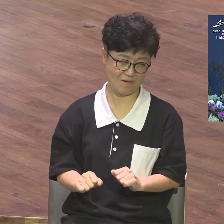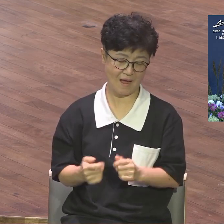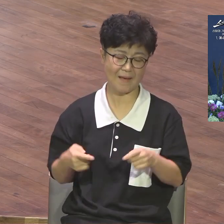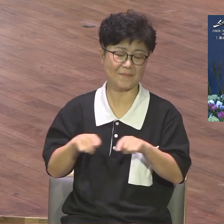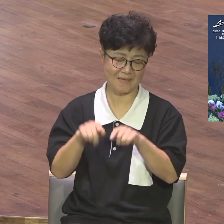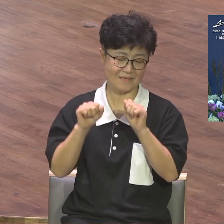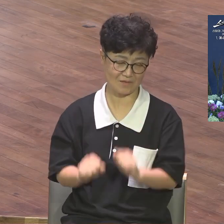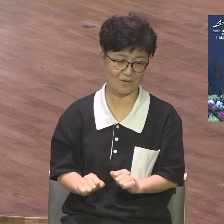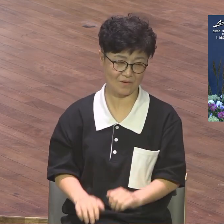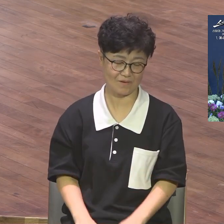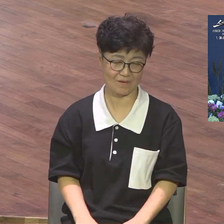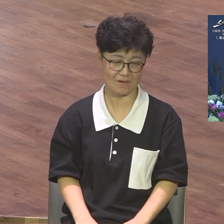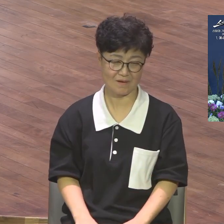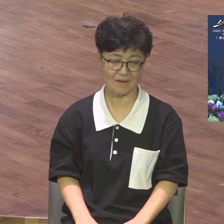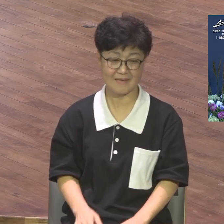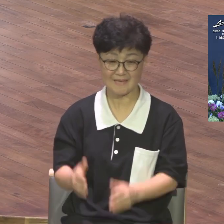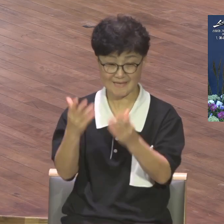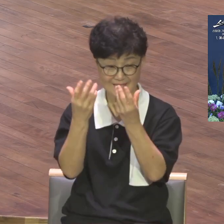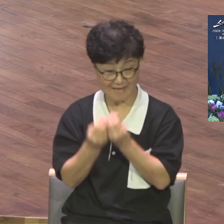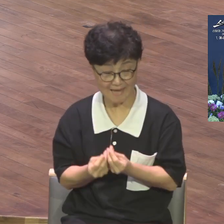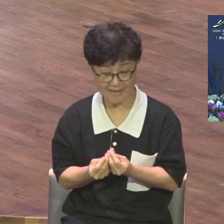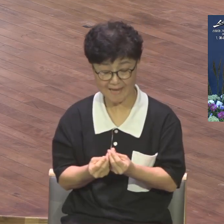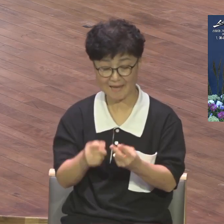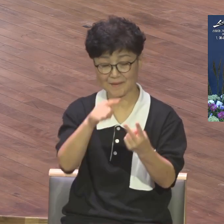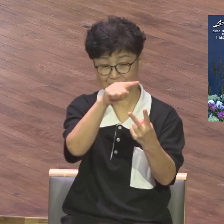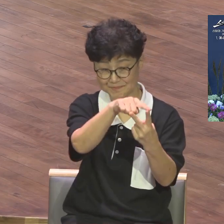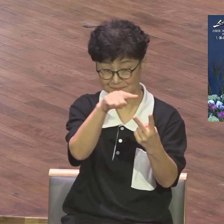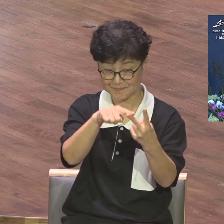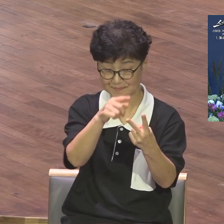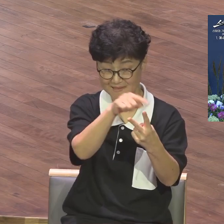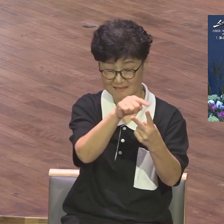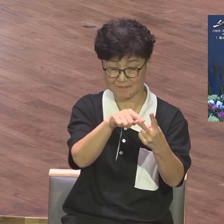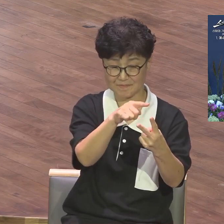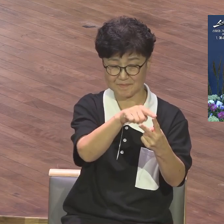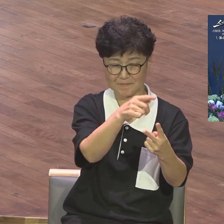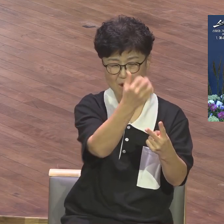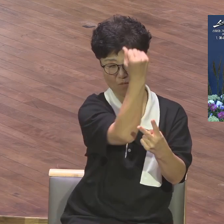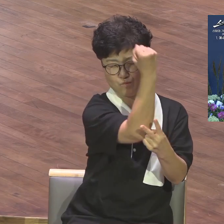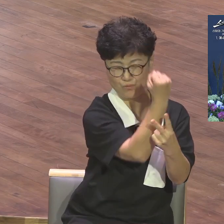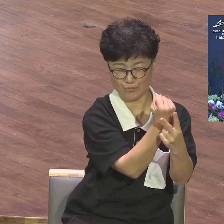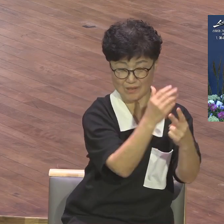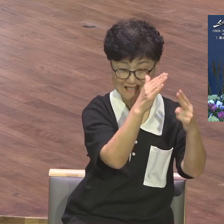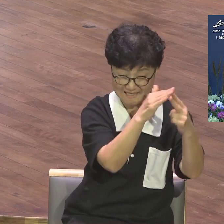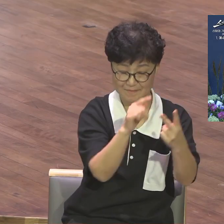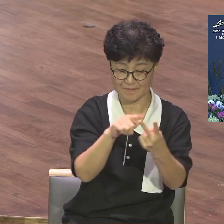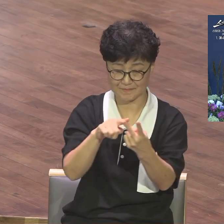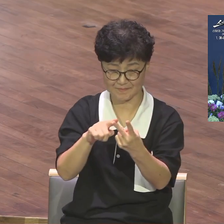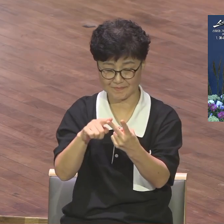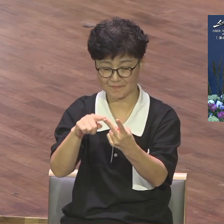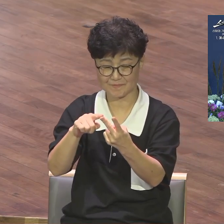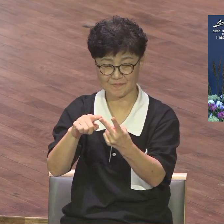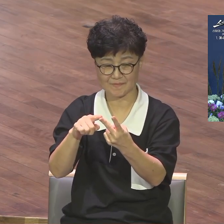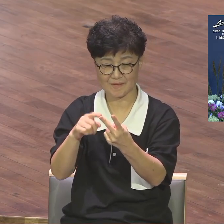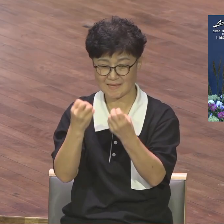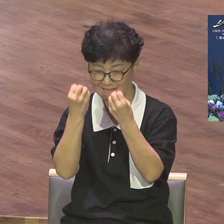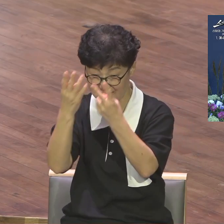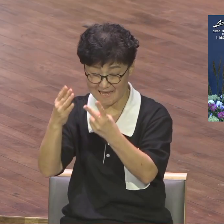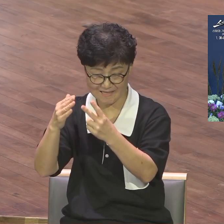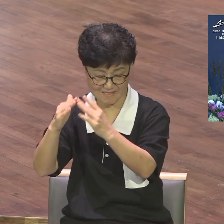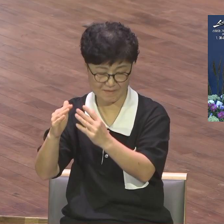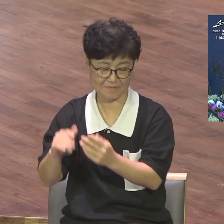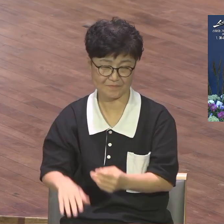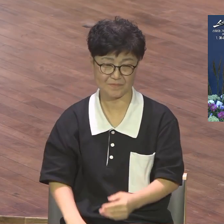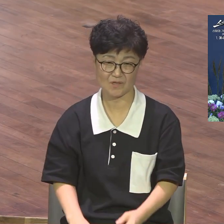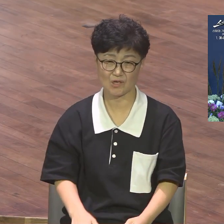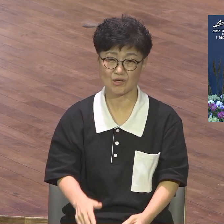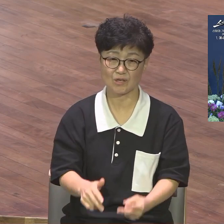집입니다. 한 집은 빈 집이고 한 집은 주인이 들어가서 삽니다. 근데 똑같이 새 집인데 새롭게 지은 집인데